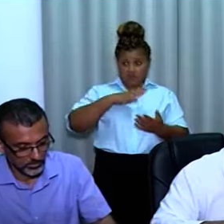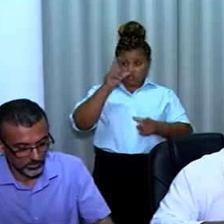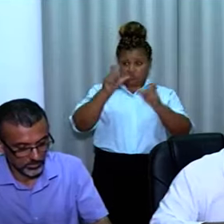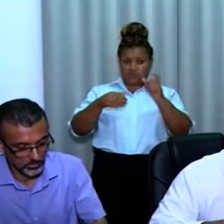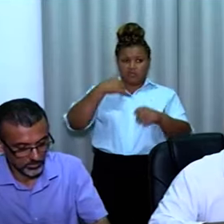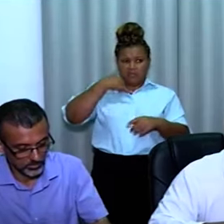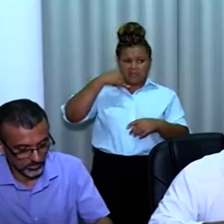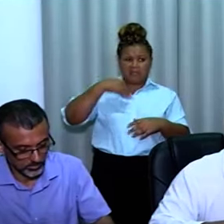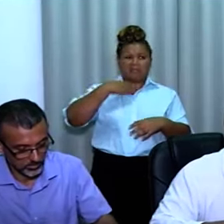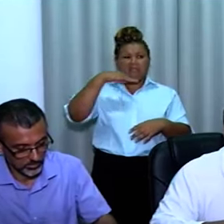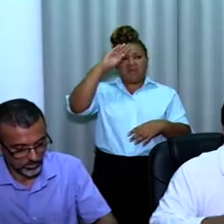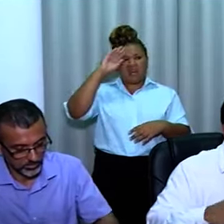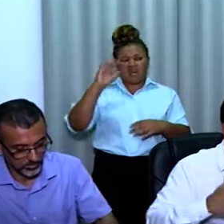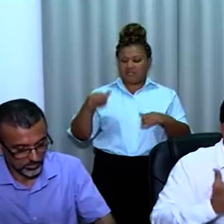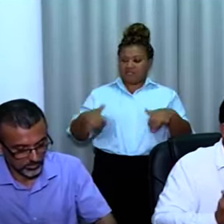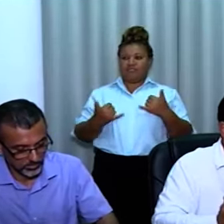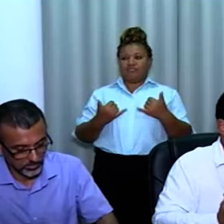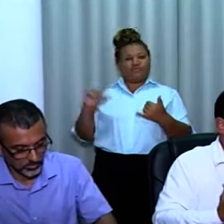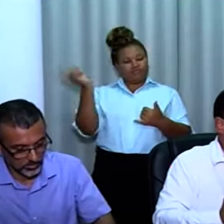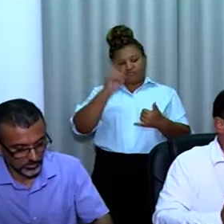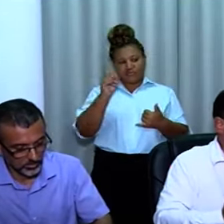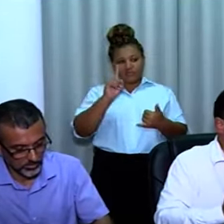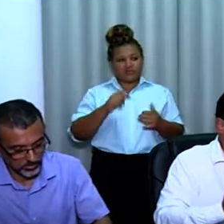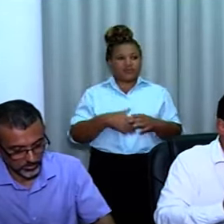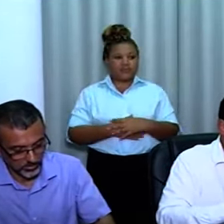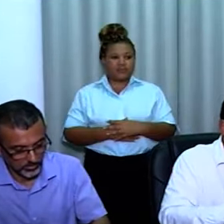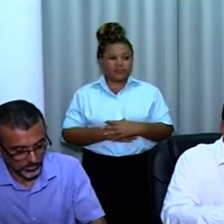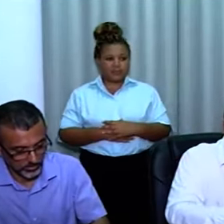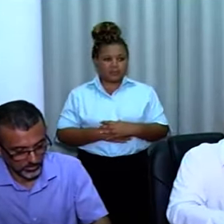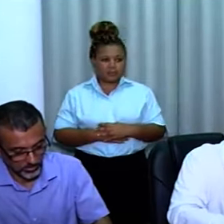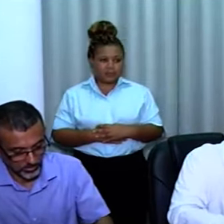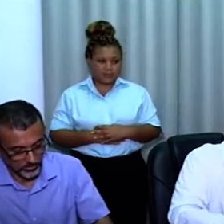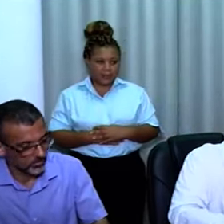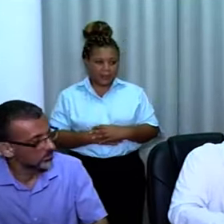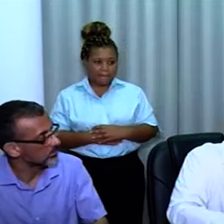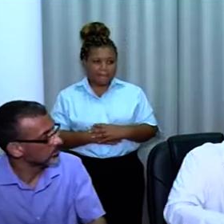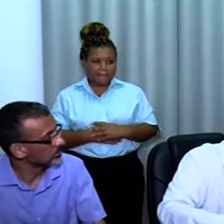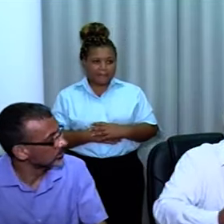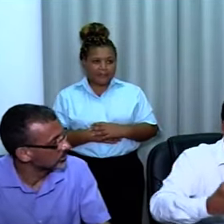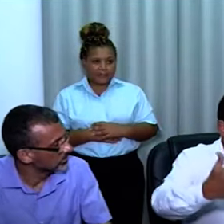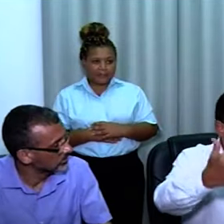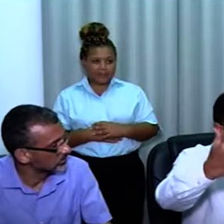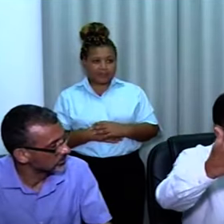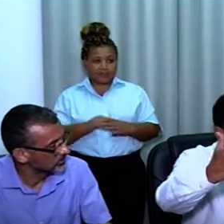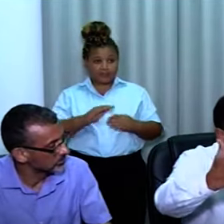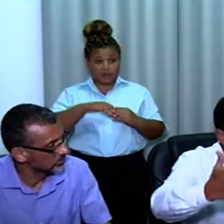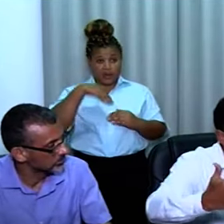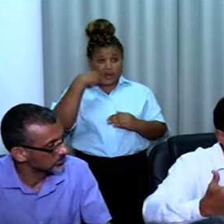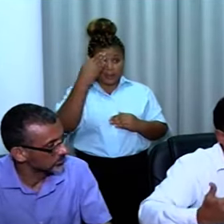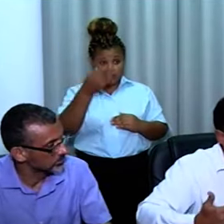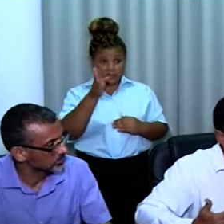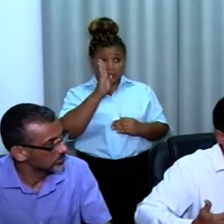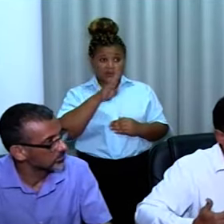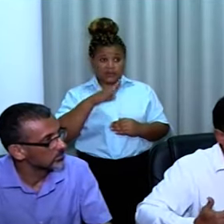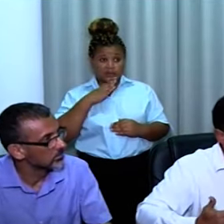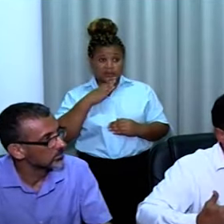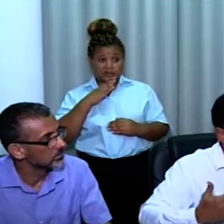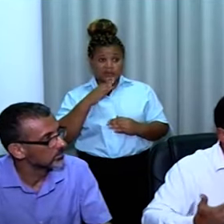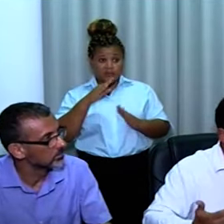formations. Et nous demandons à tout le monde, ça advise que nous pouvons faire sortir, il contient toutes les informations de